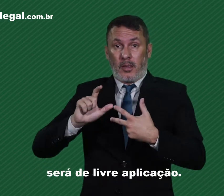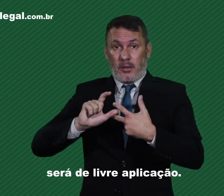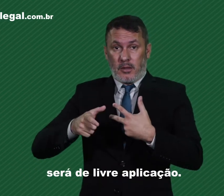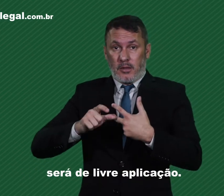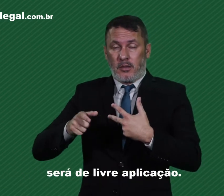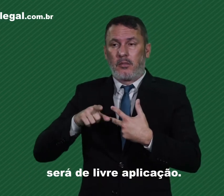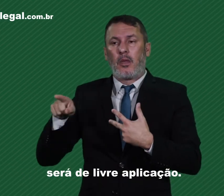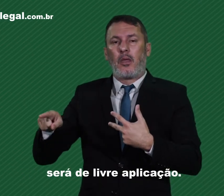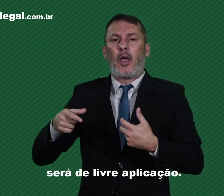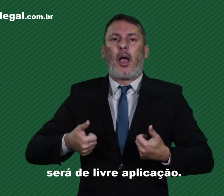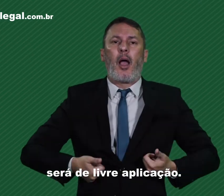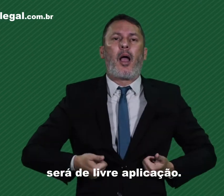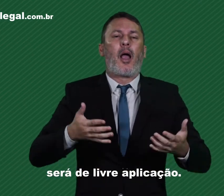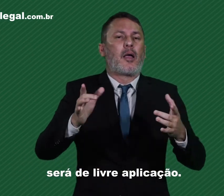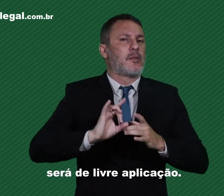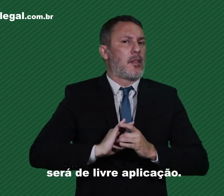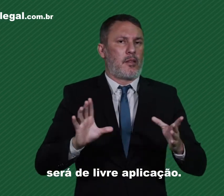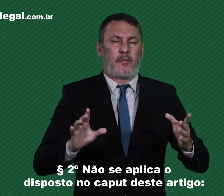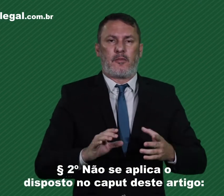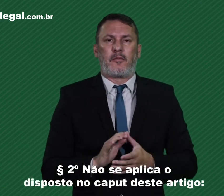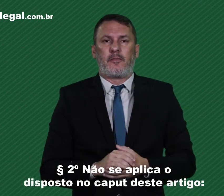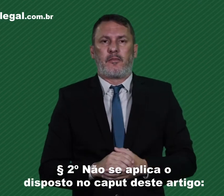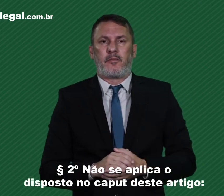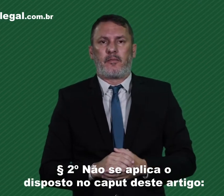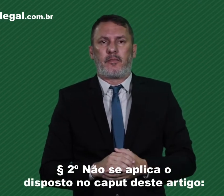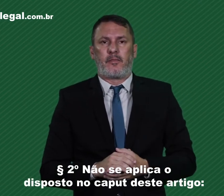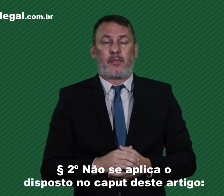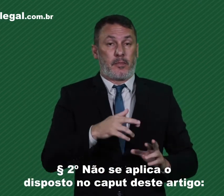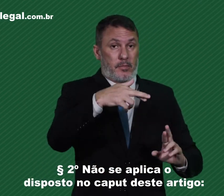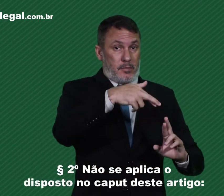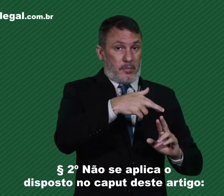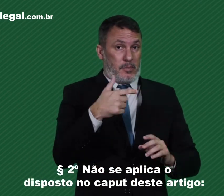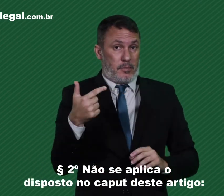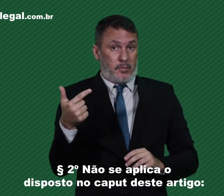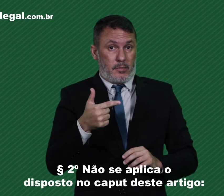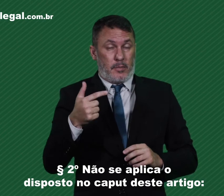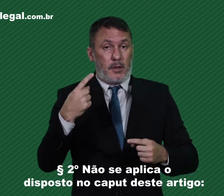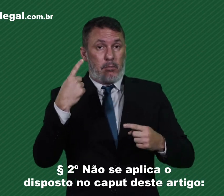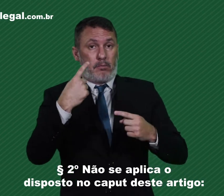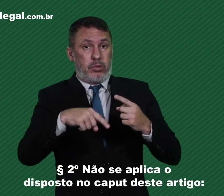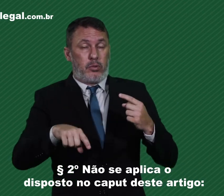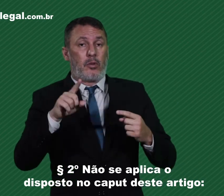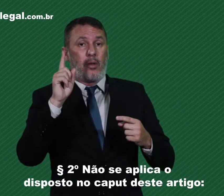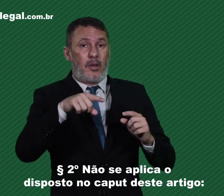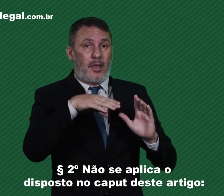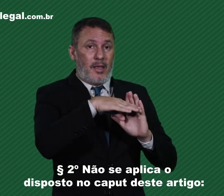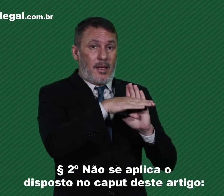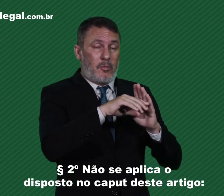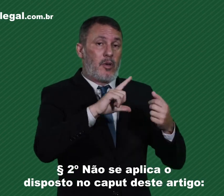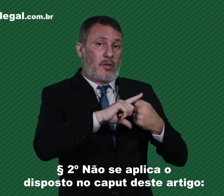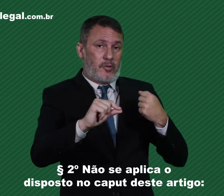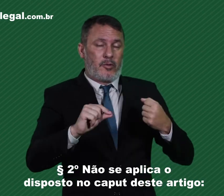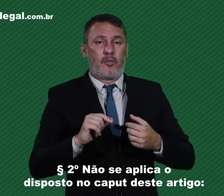será de livre aplicação parágrafo segundo não se aplica o disposto no caput deste